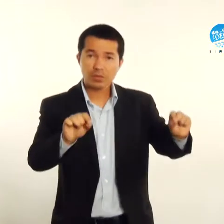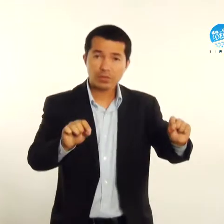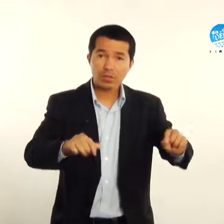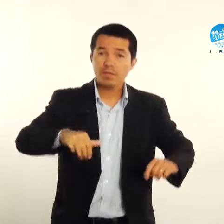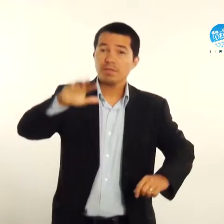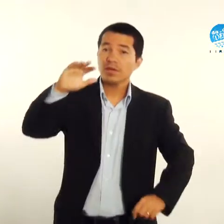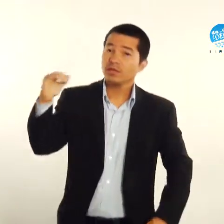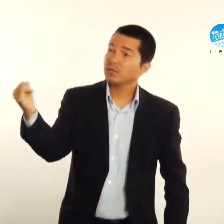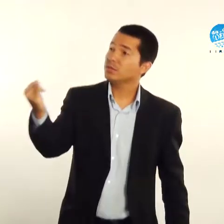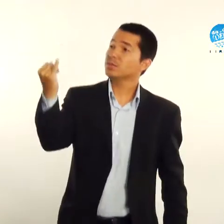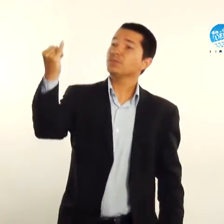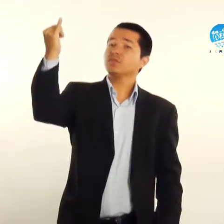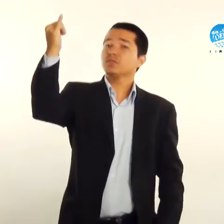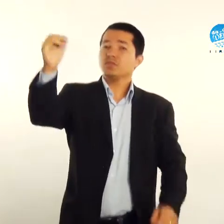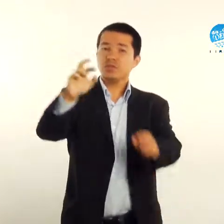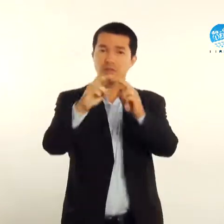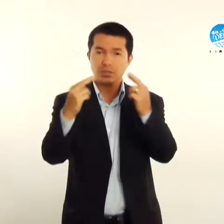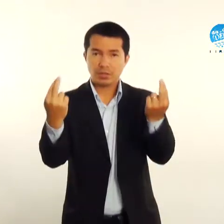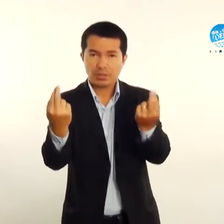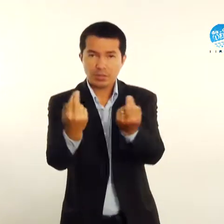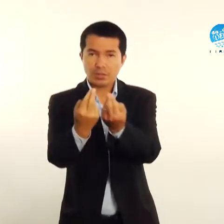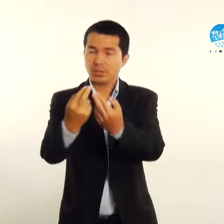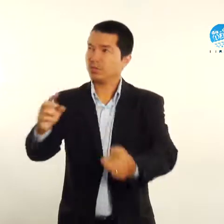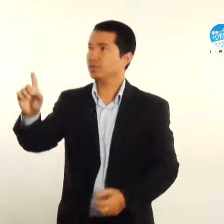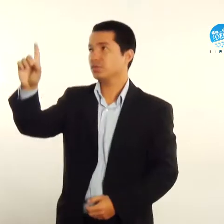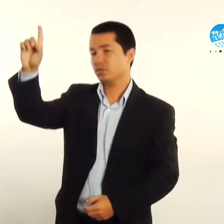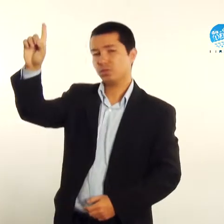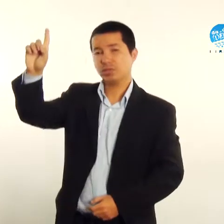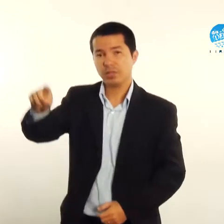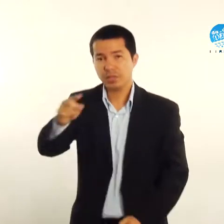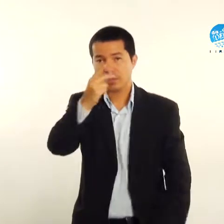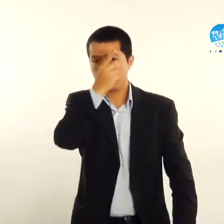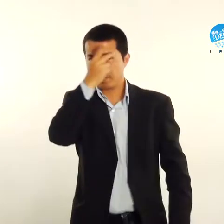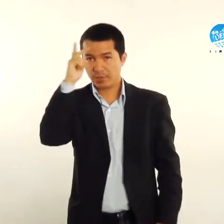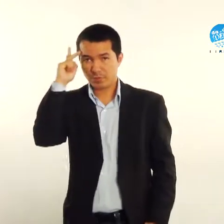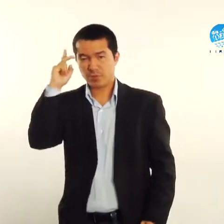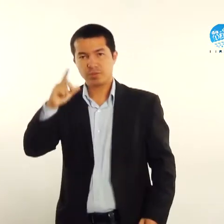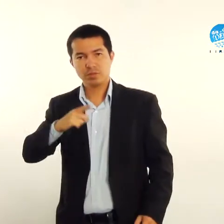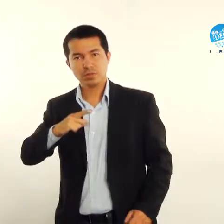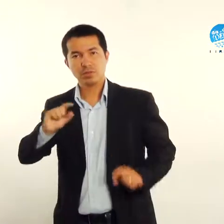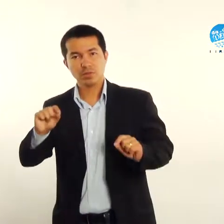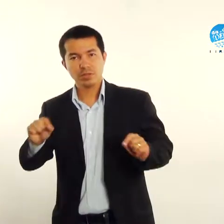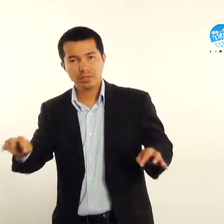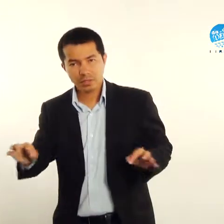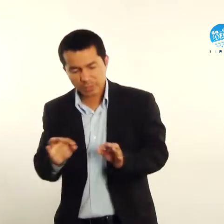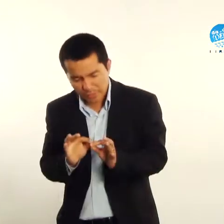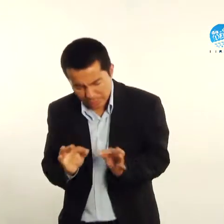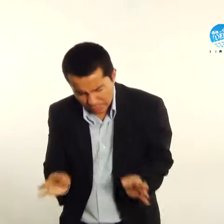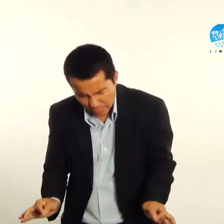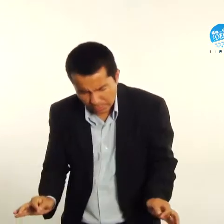no reino de Deus é aquela pessoa que tem atitudes de